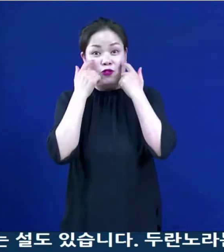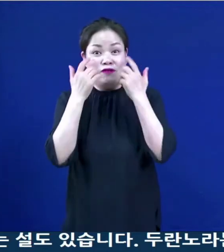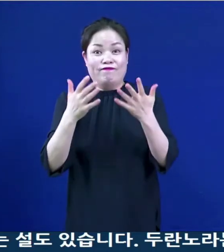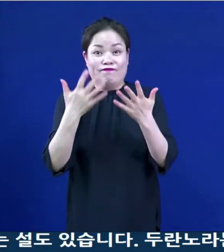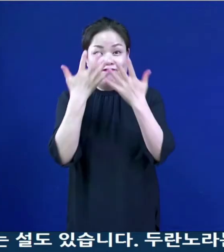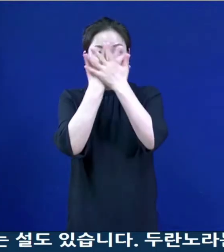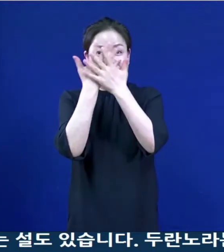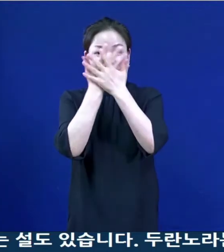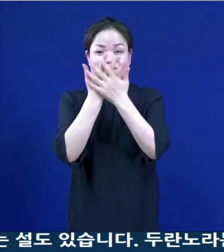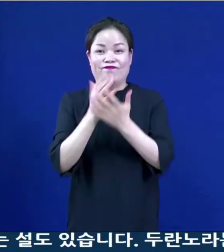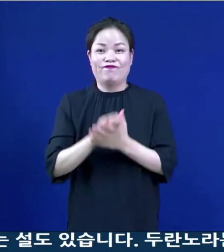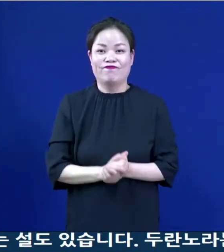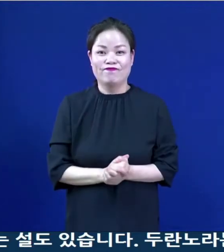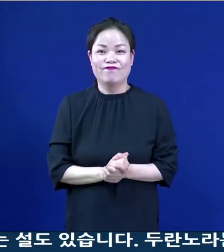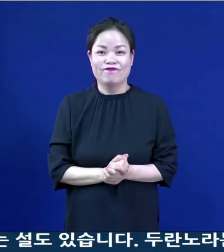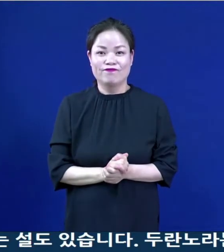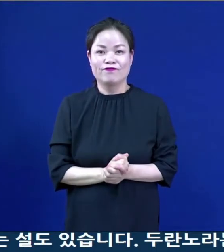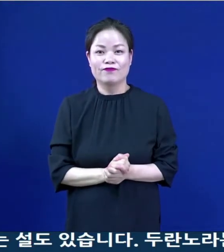정확한지는 모르겠어요. 근데